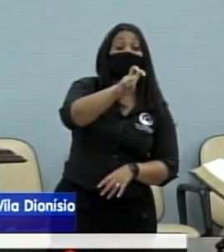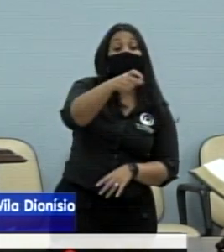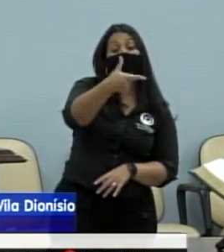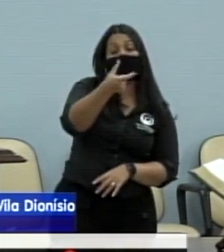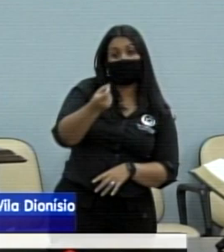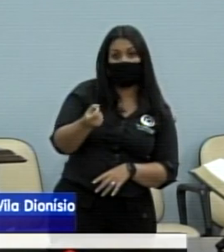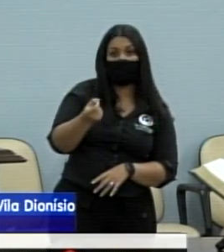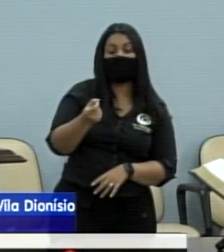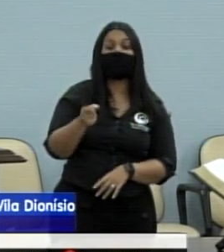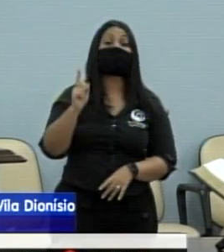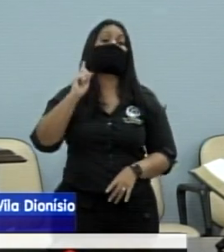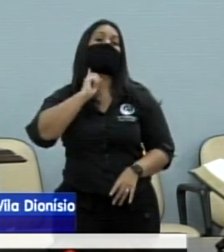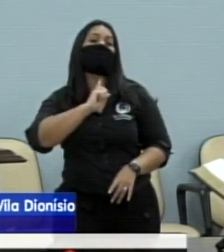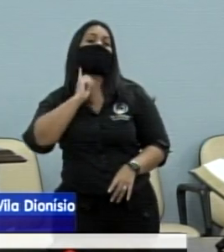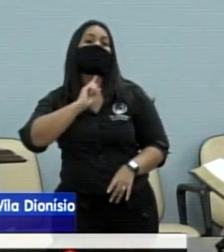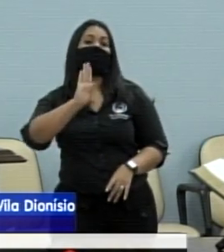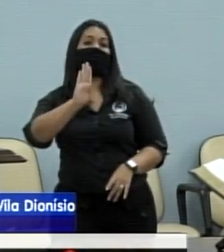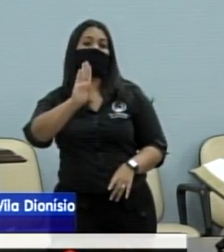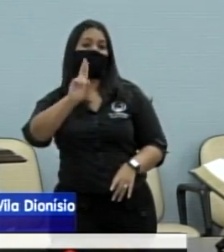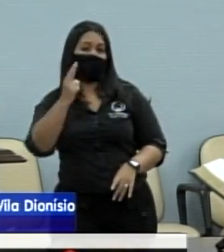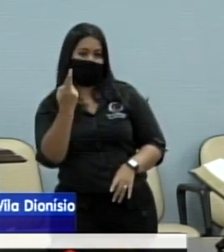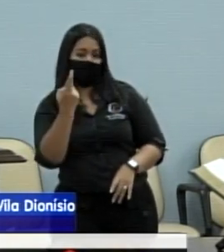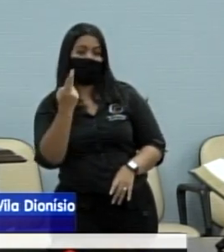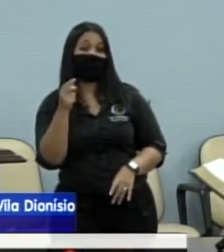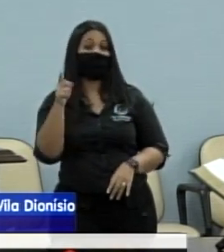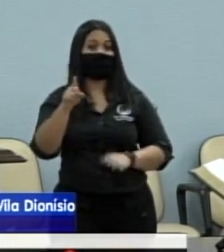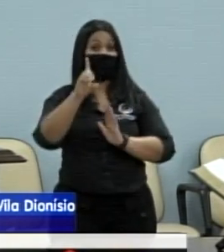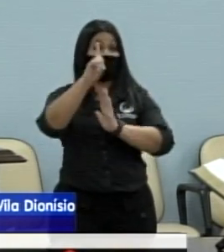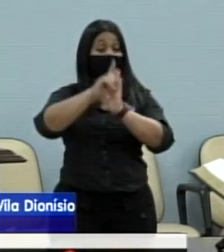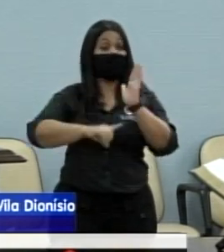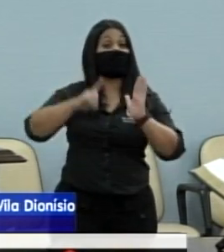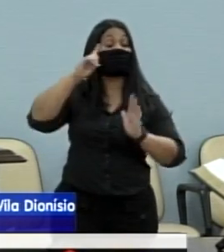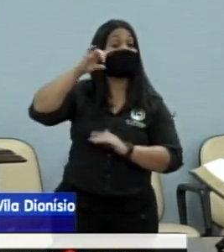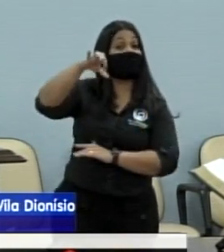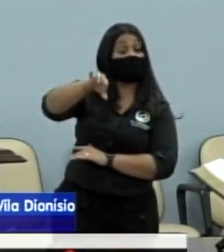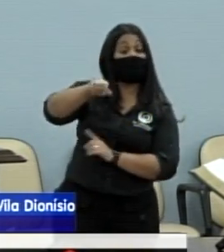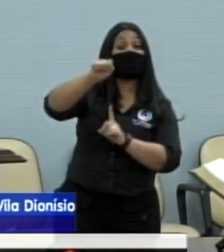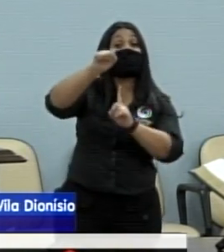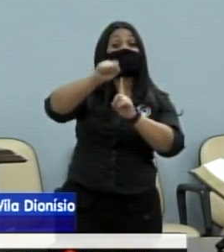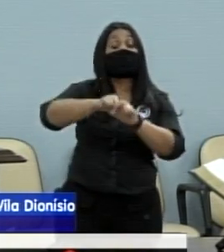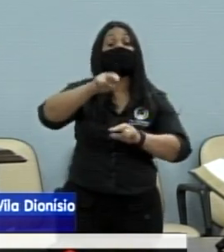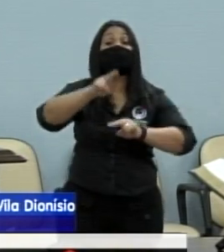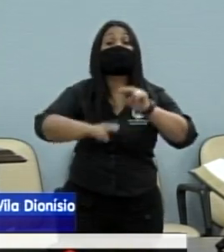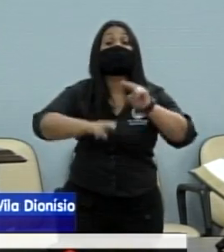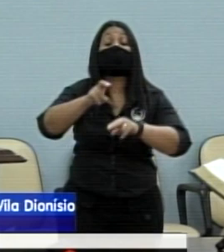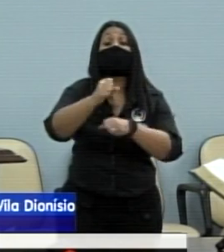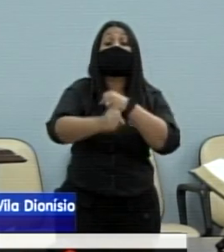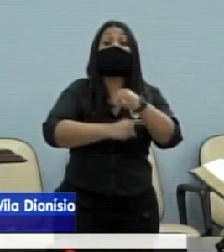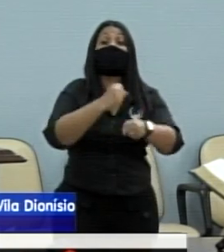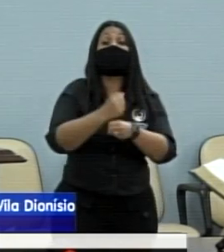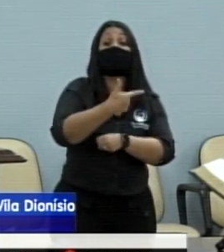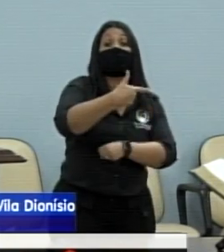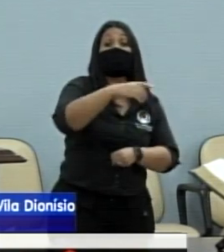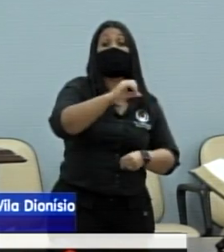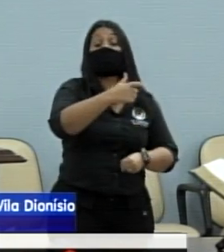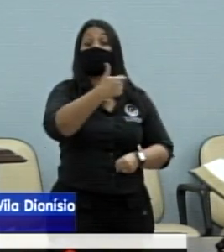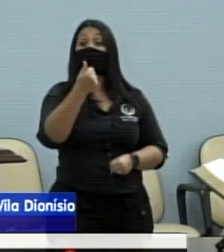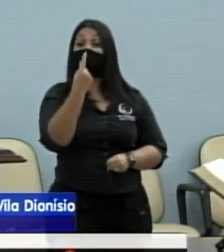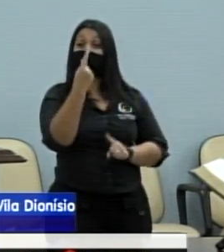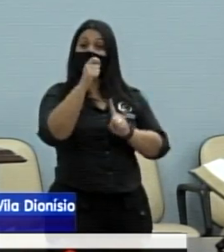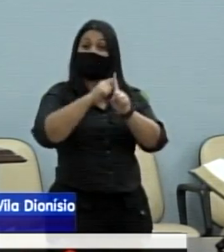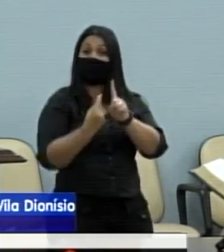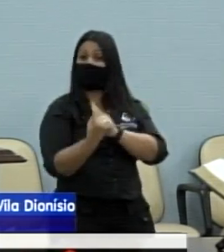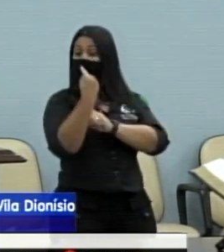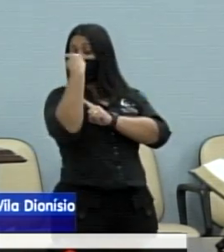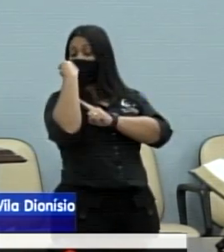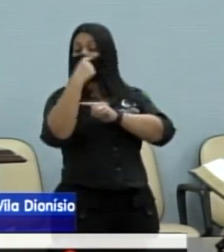Belo Horizonte, cidade 5 vezes maior que nossa. Decreto dia 9 de junho de 2021, um mês atrás.